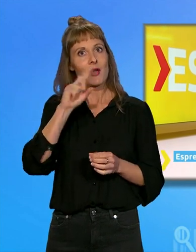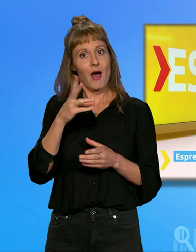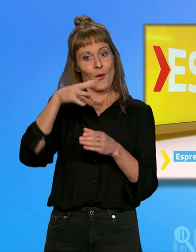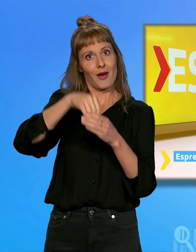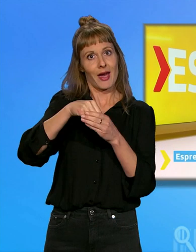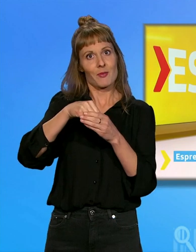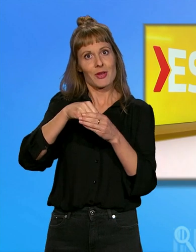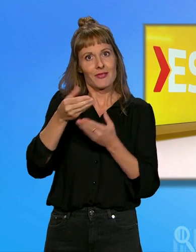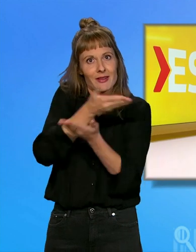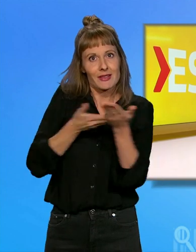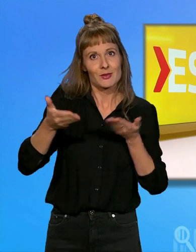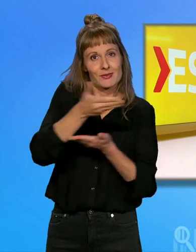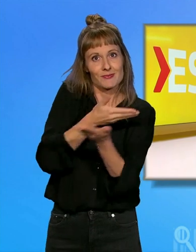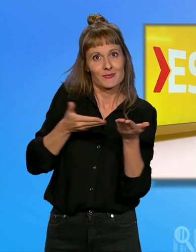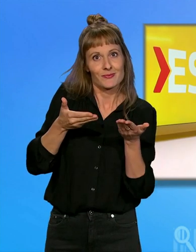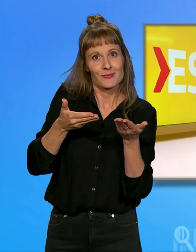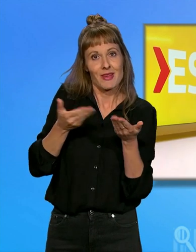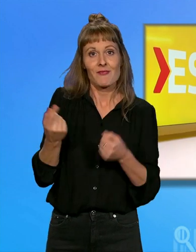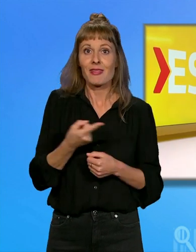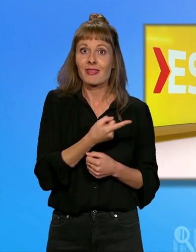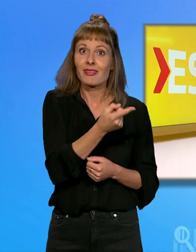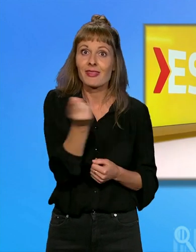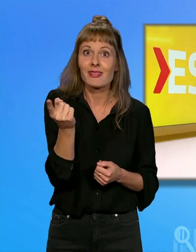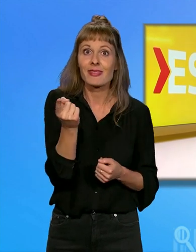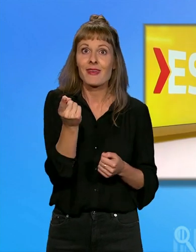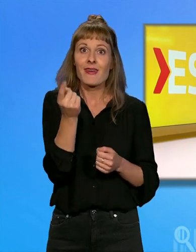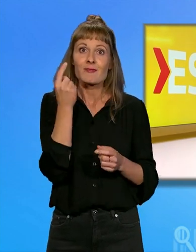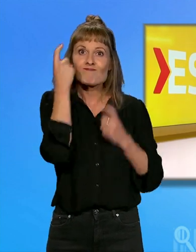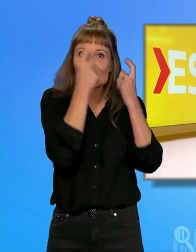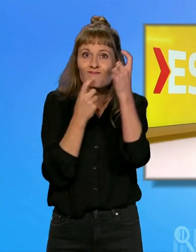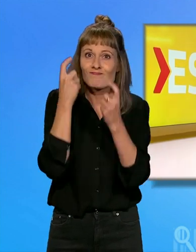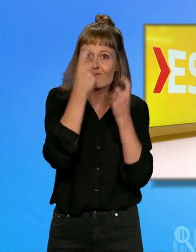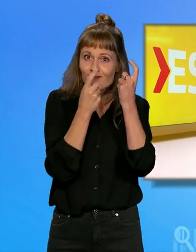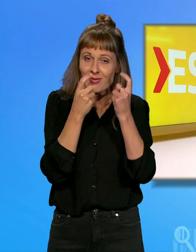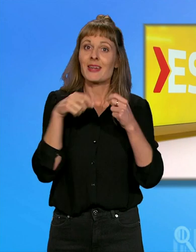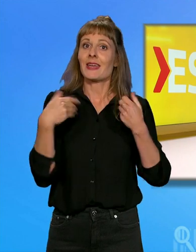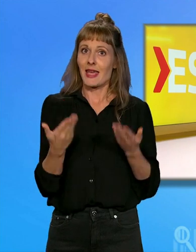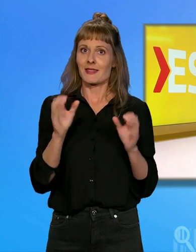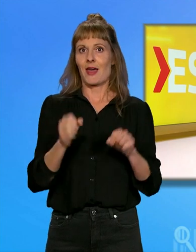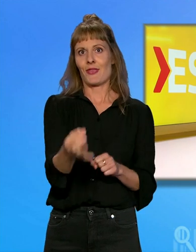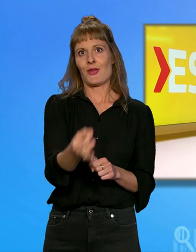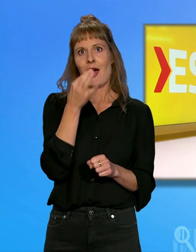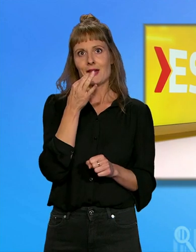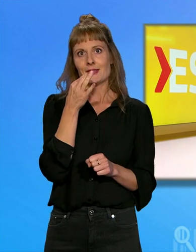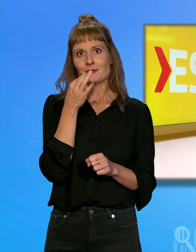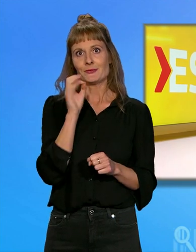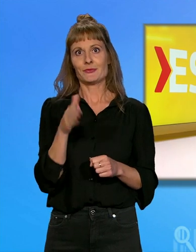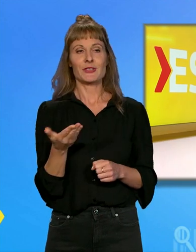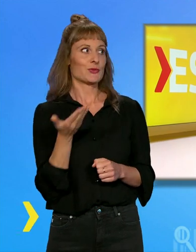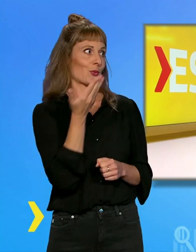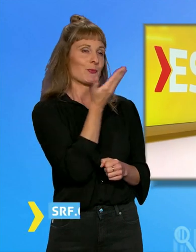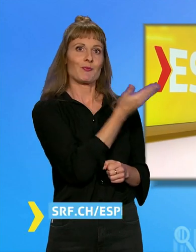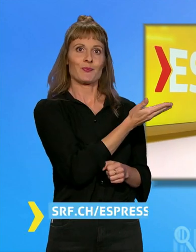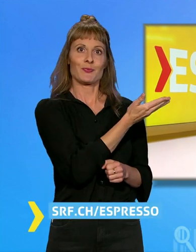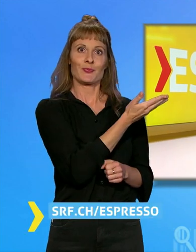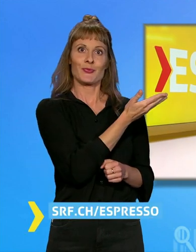Wenn ihr Fragen habt rund um den Themenkomplex, den wir jetzt schon ein bisschen angesprochen haben, dann könnt ihr sie jetzt bereits stellen, und zwar online auf